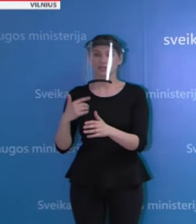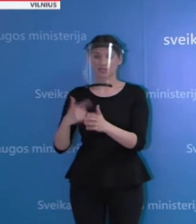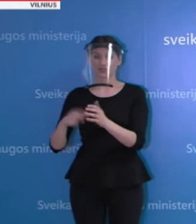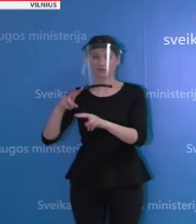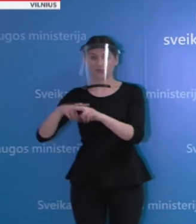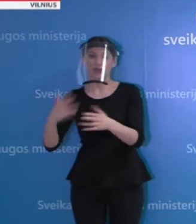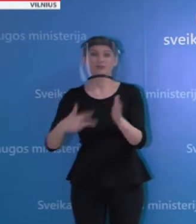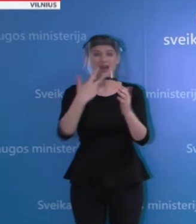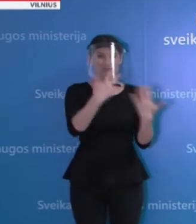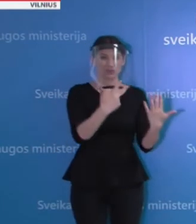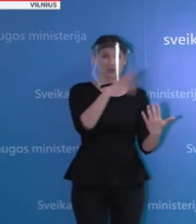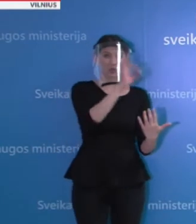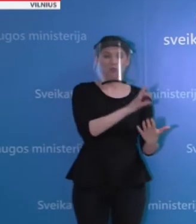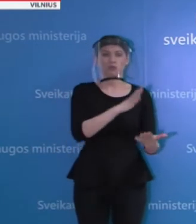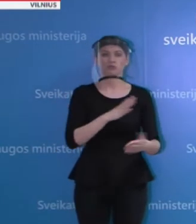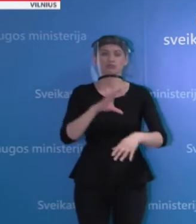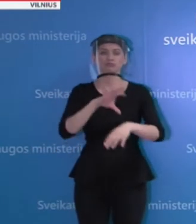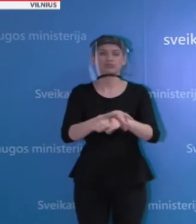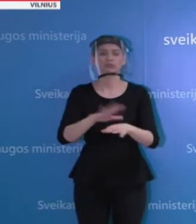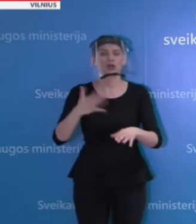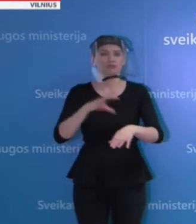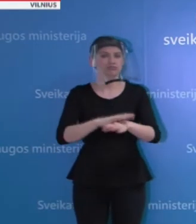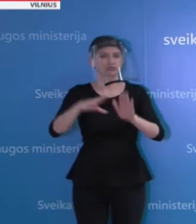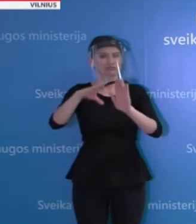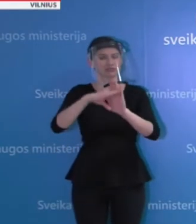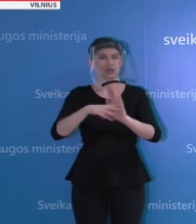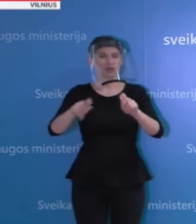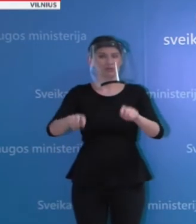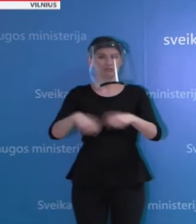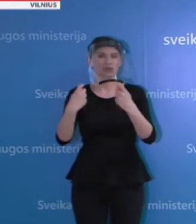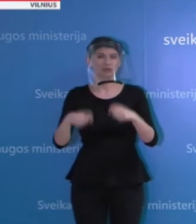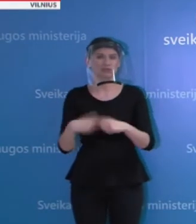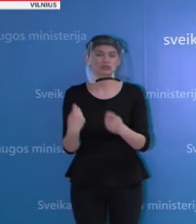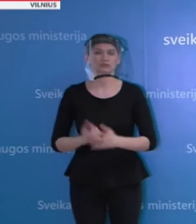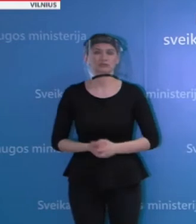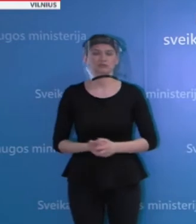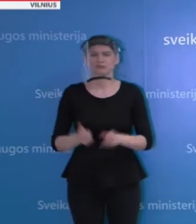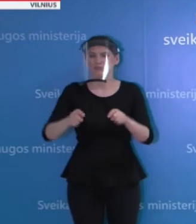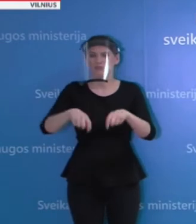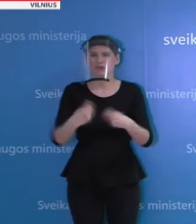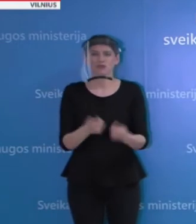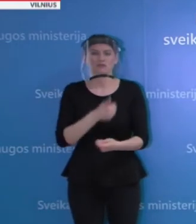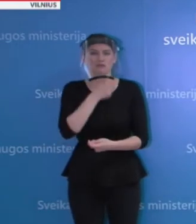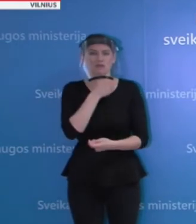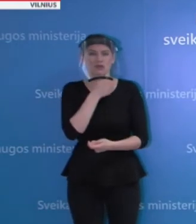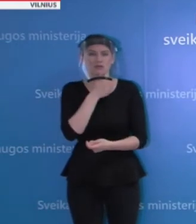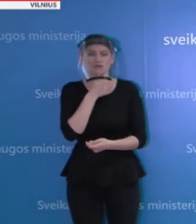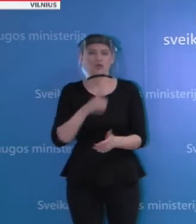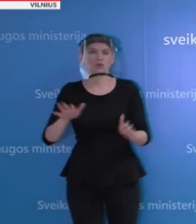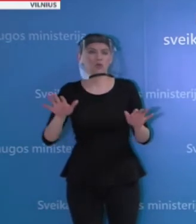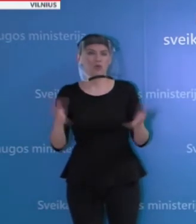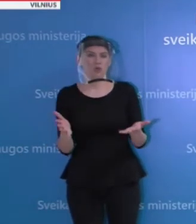buvo nustatyti tam tikri pažeidimai. Tie pažeidimai yra patys įvairiausi, susiję